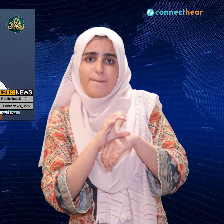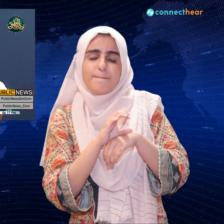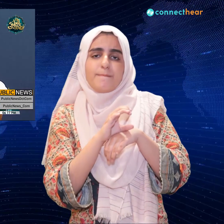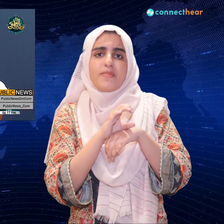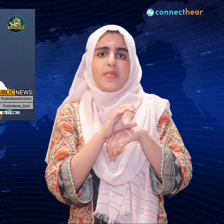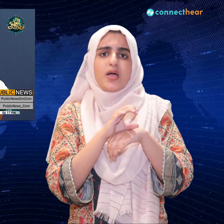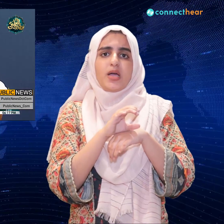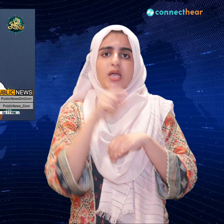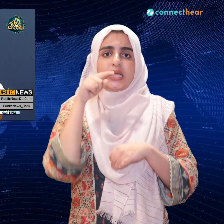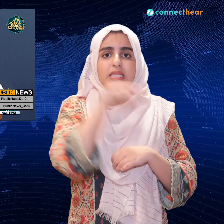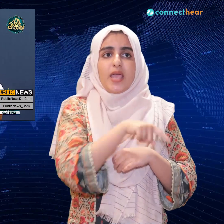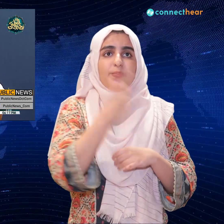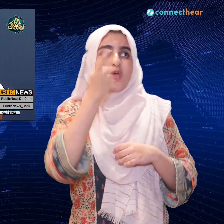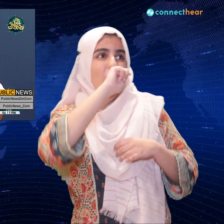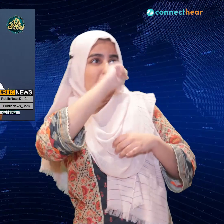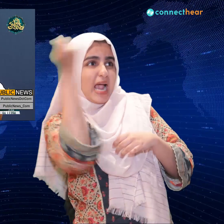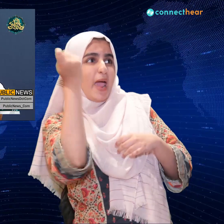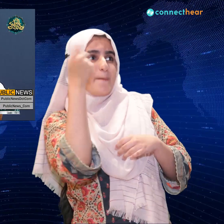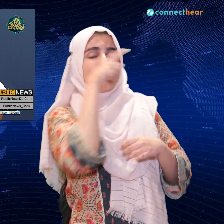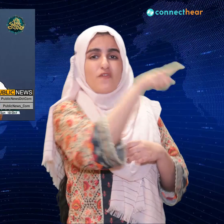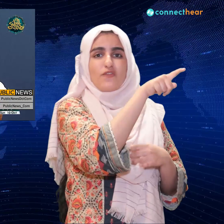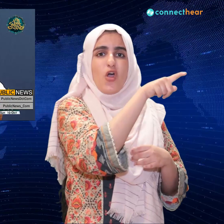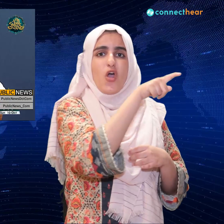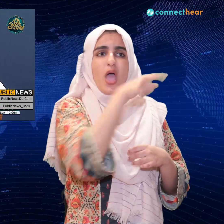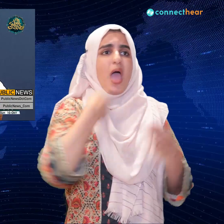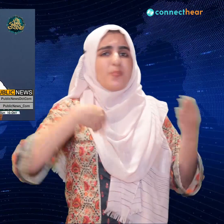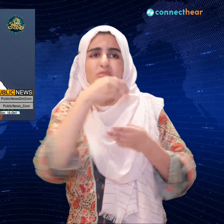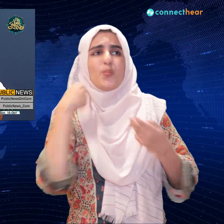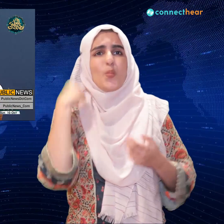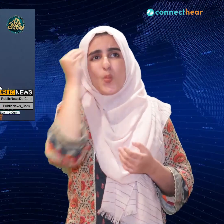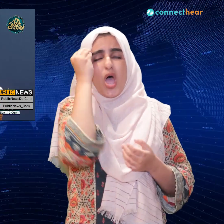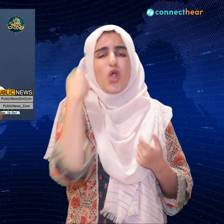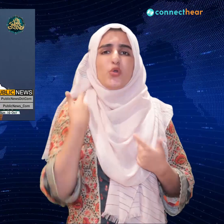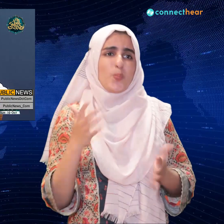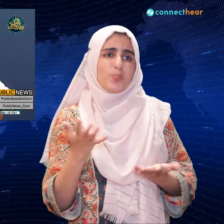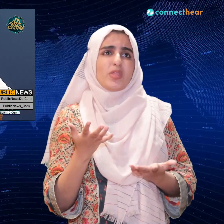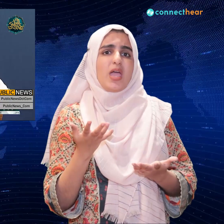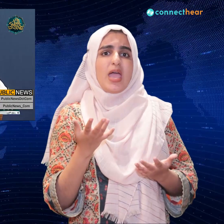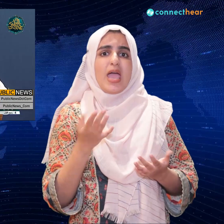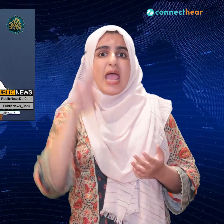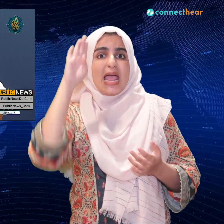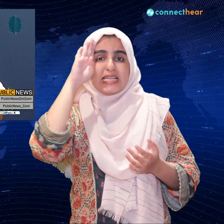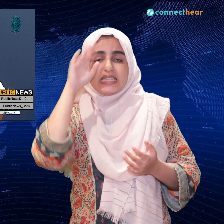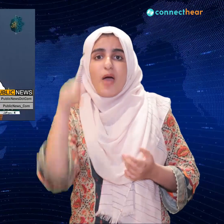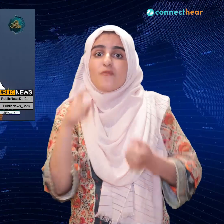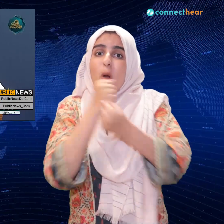جو مغرب میں بھی جو ہمیں ان کو سمجھ نہیں ہے کہ اسلام ایک پیار کا دین